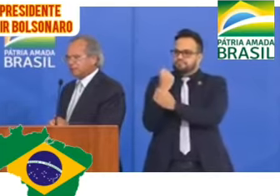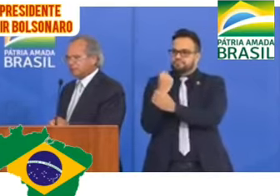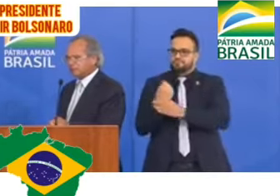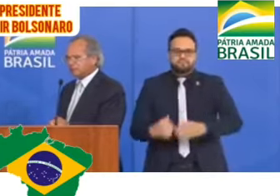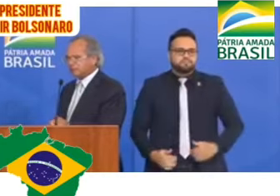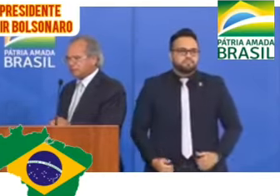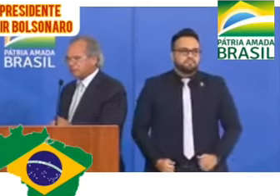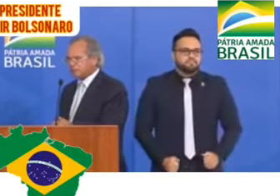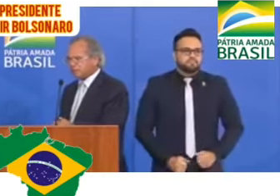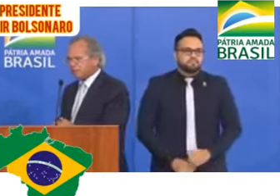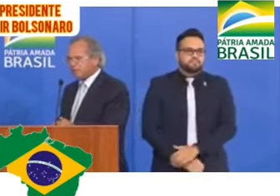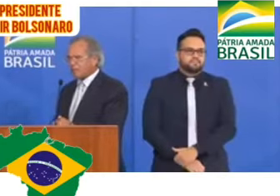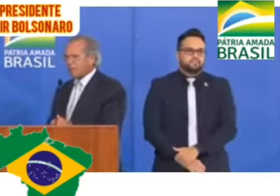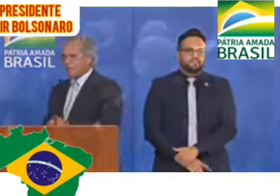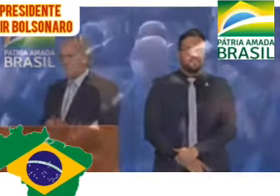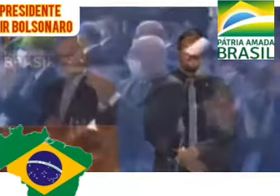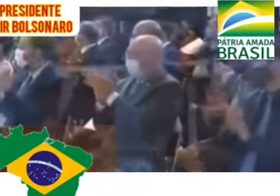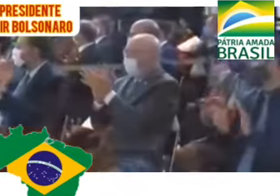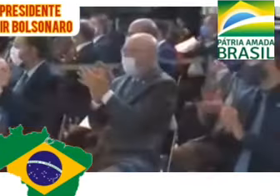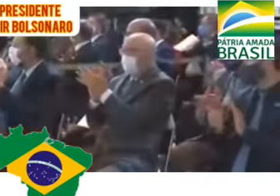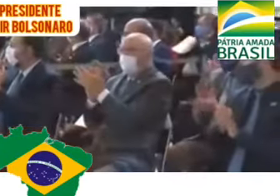antes.